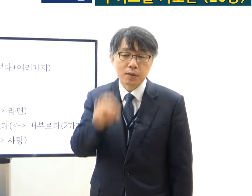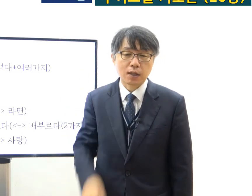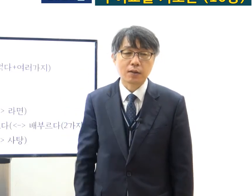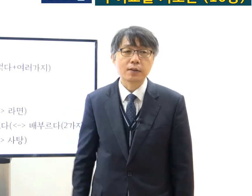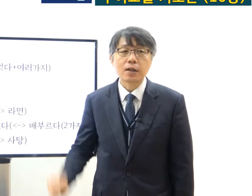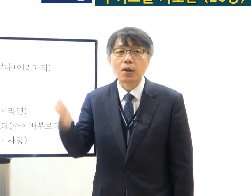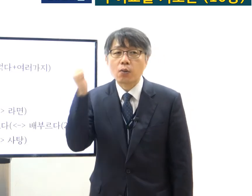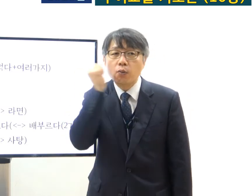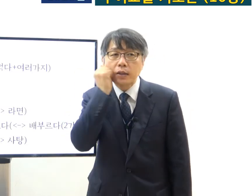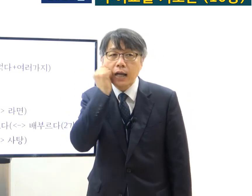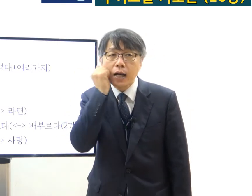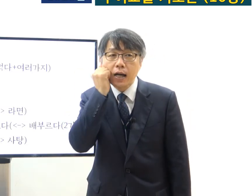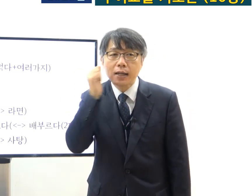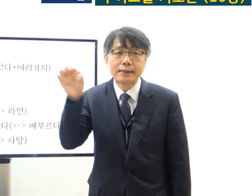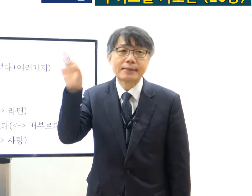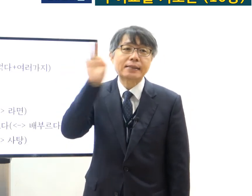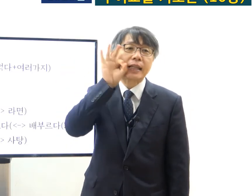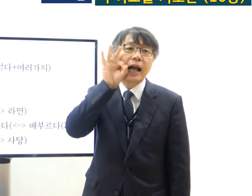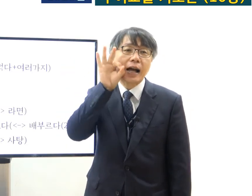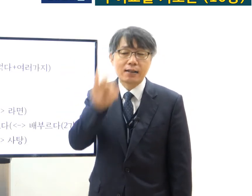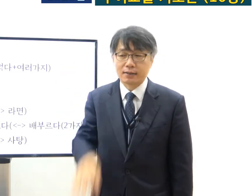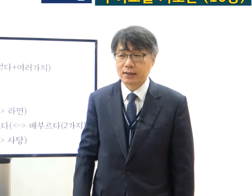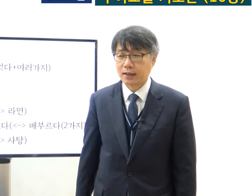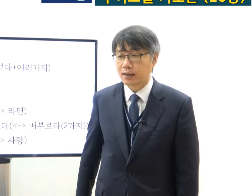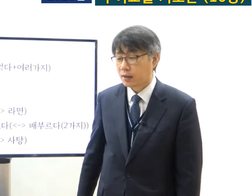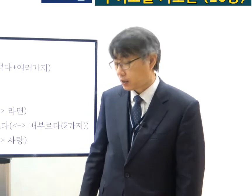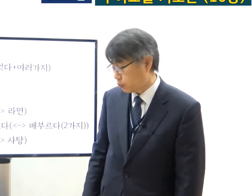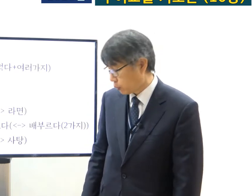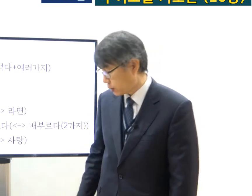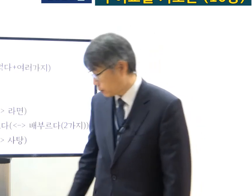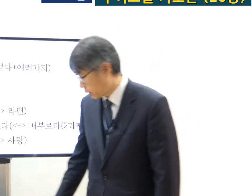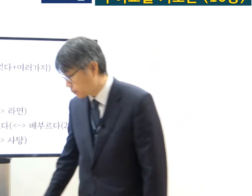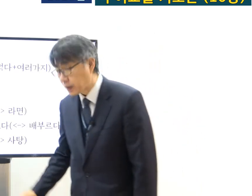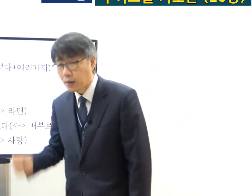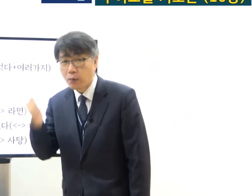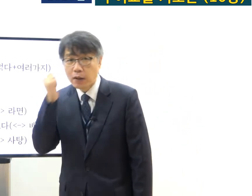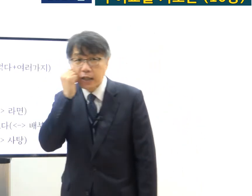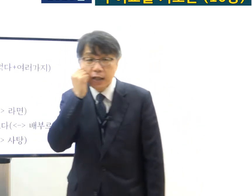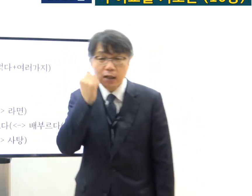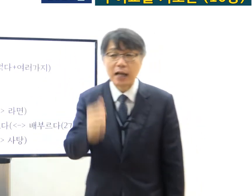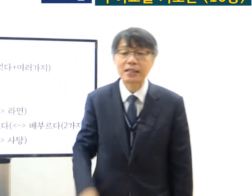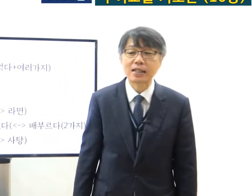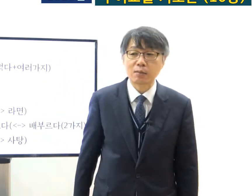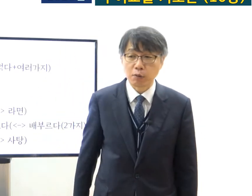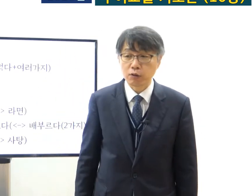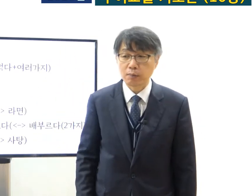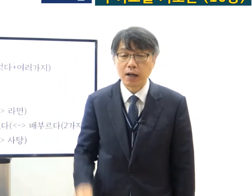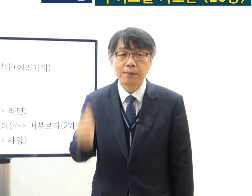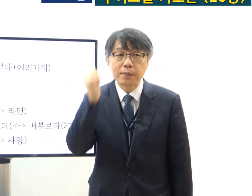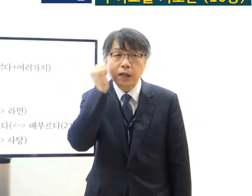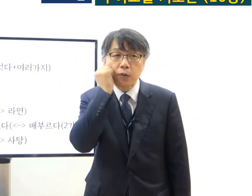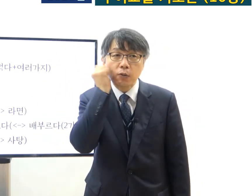네. 과자. 사탕. 네, 기억하시면 좋겠습니다. 과자. 간식이라는 표현도 됩니다.